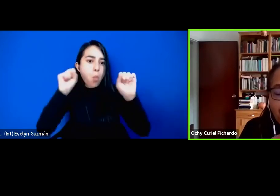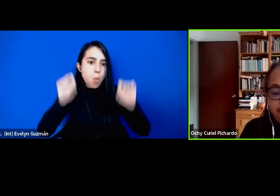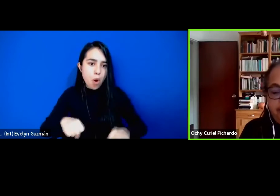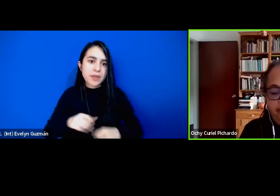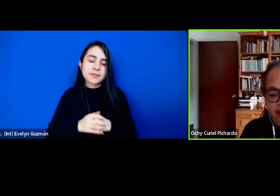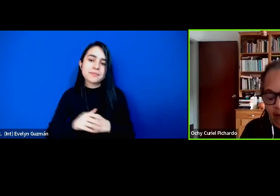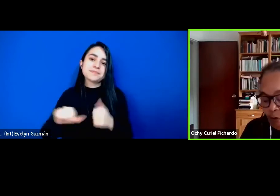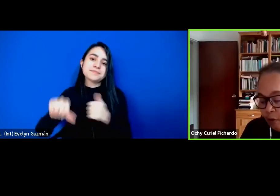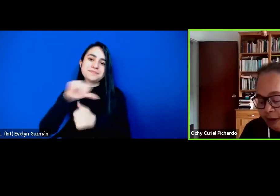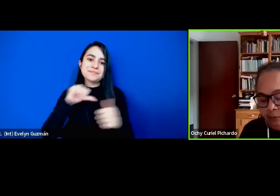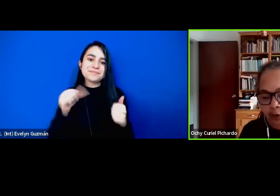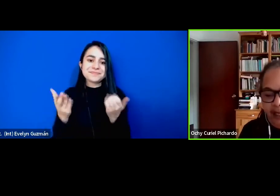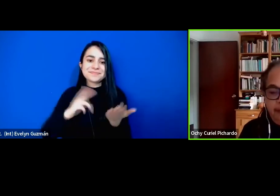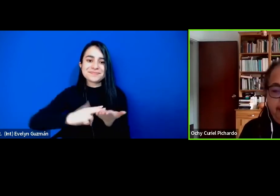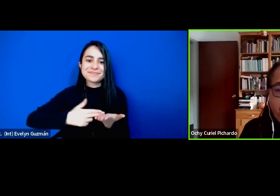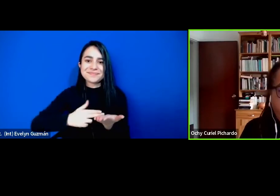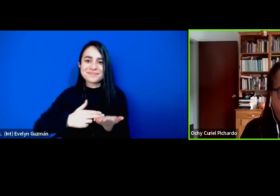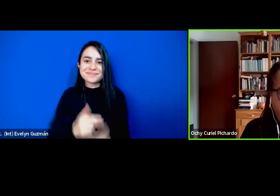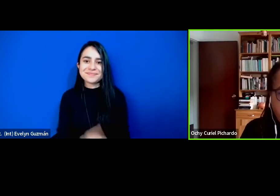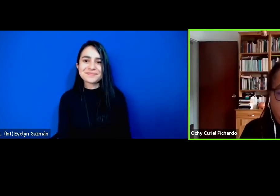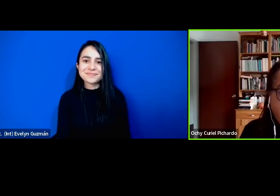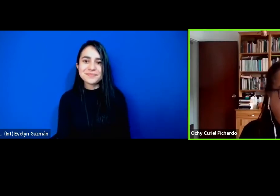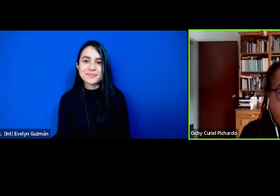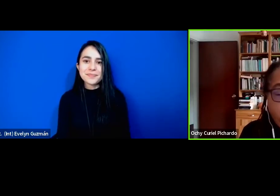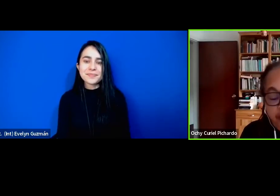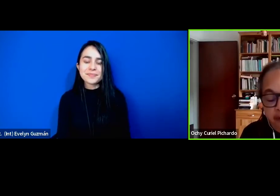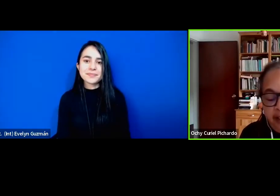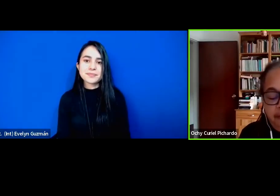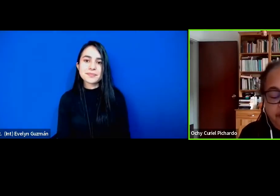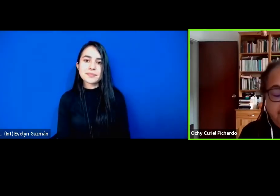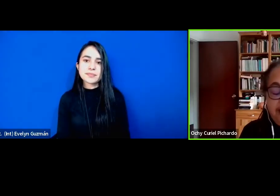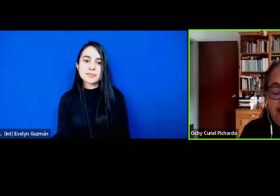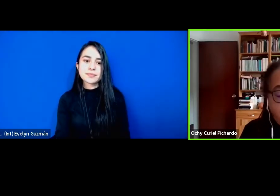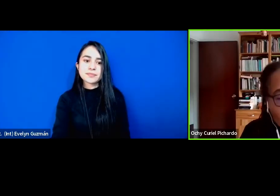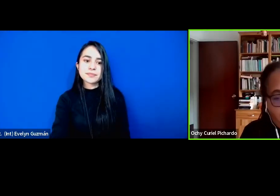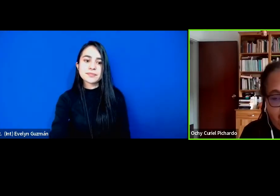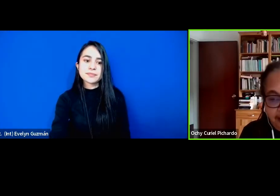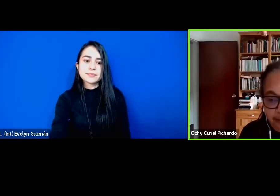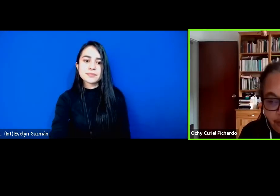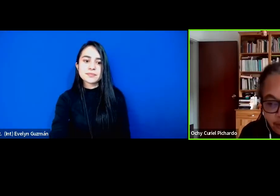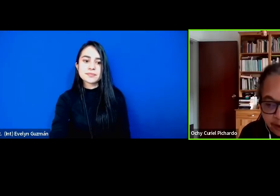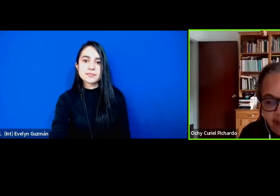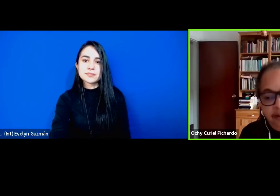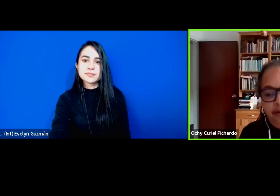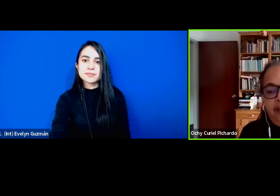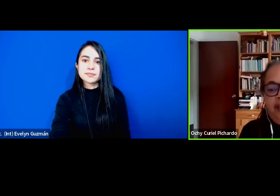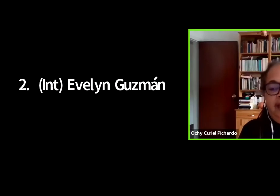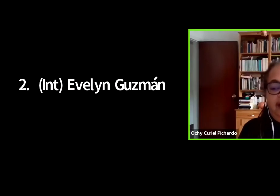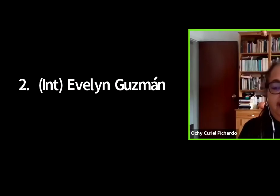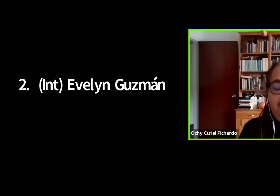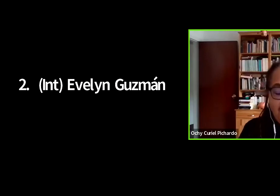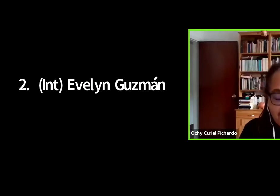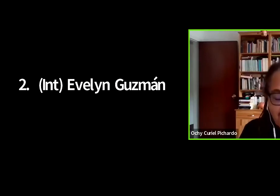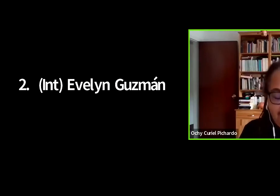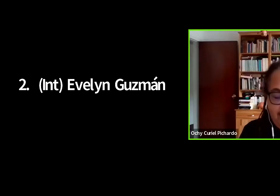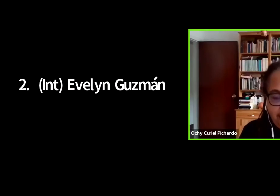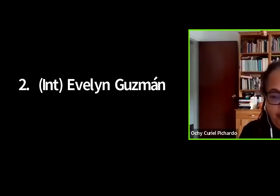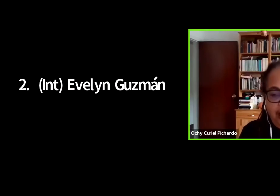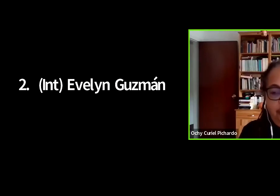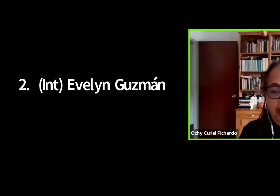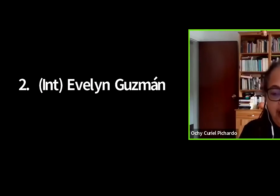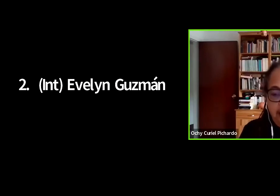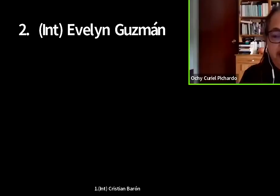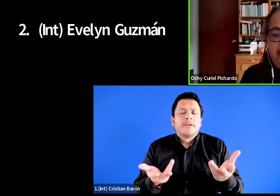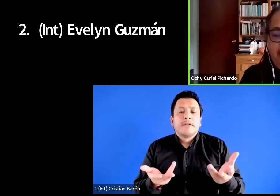Y lo otro, y lo último, es que me confirma lo que ya muchas venimos diciendo de hace muchos años, y es en